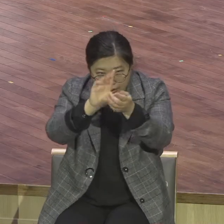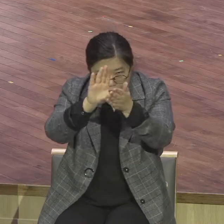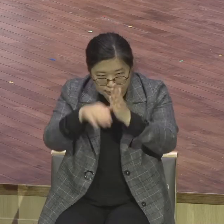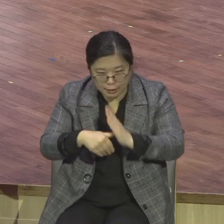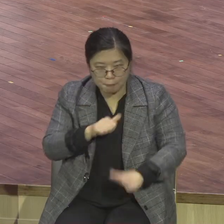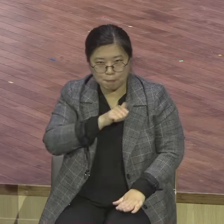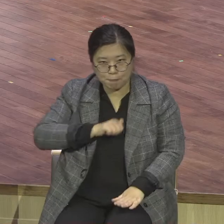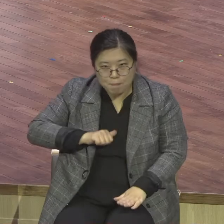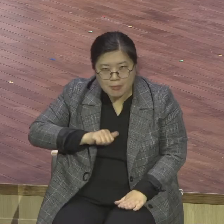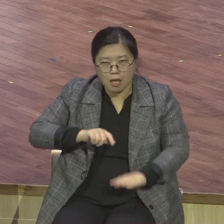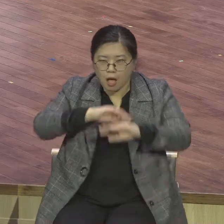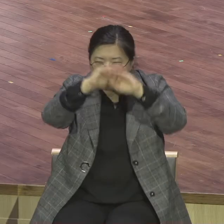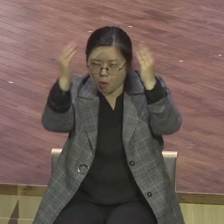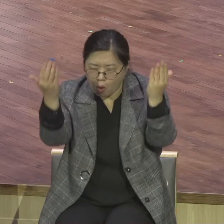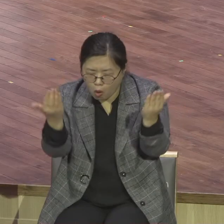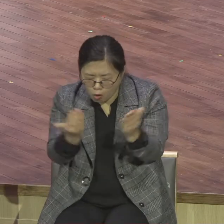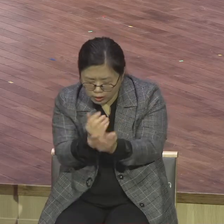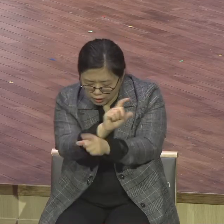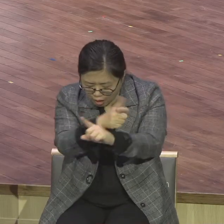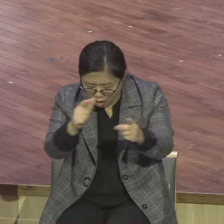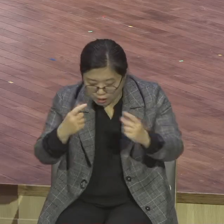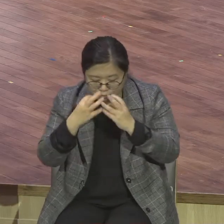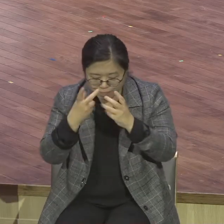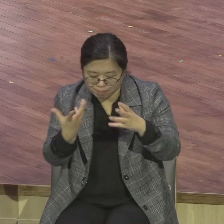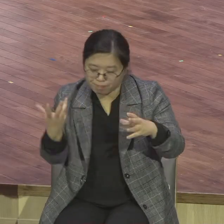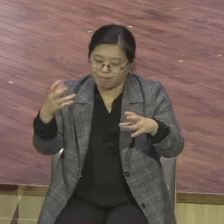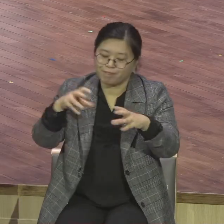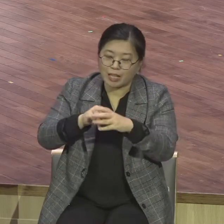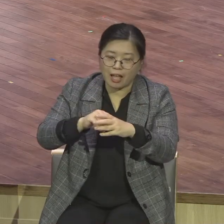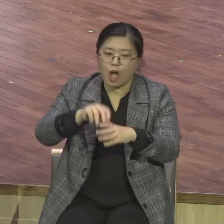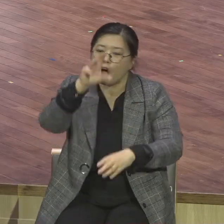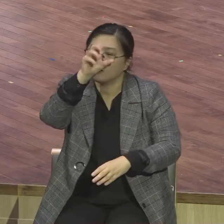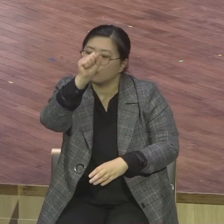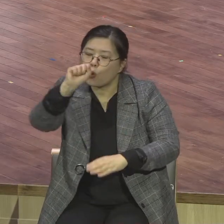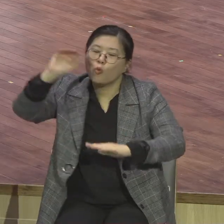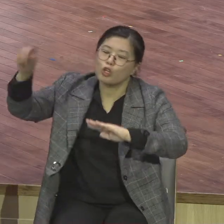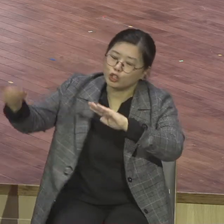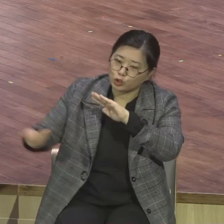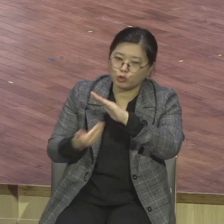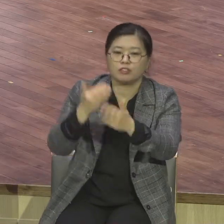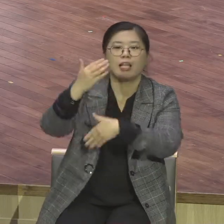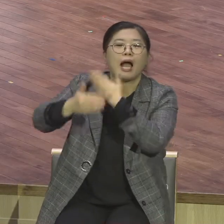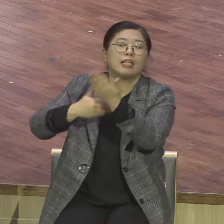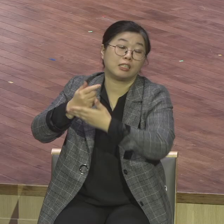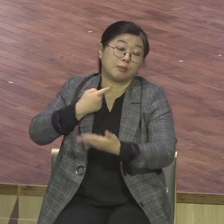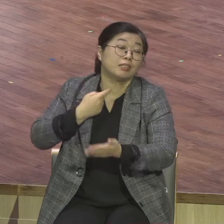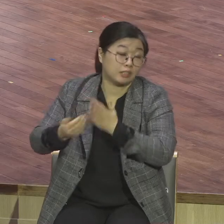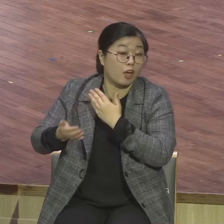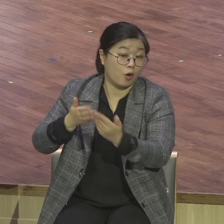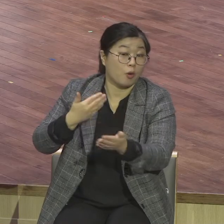것을 합력하여 선을 이루는 하나님을 체험할 수가 있다.